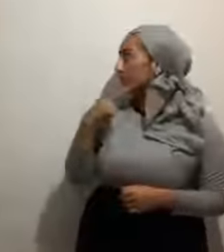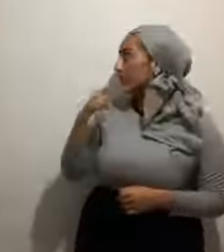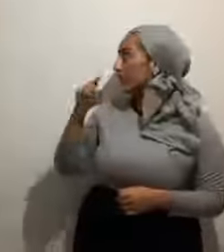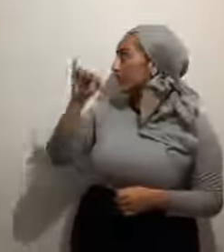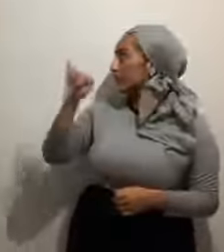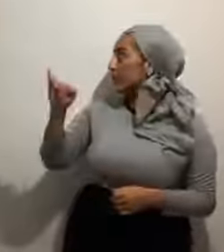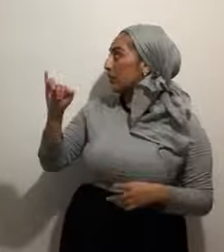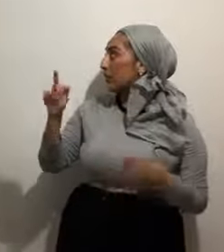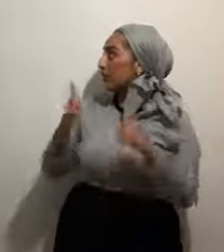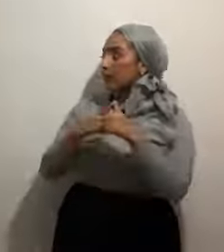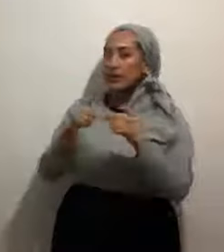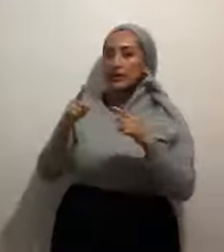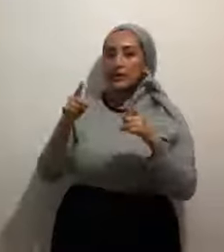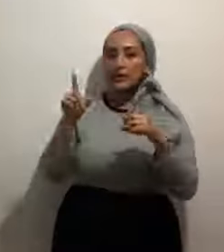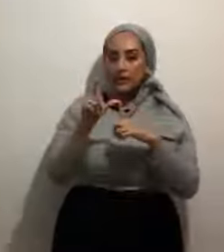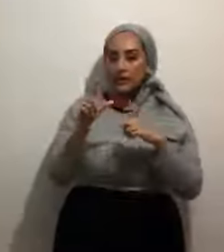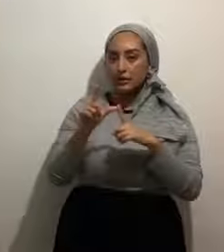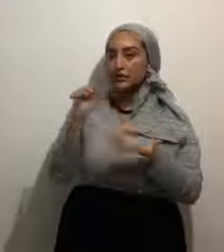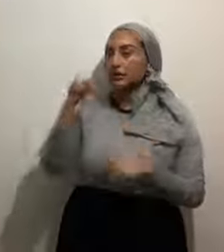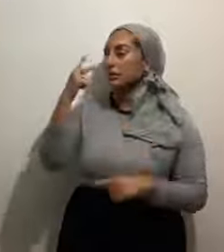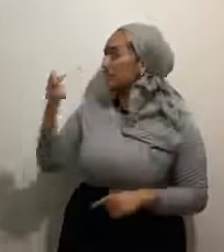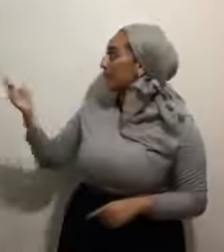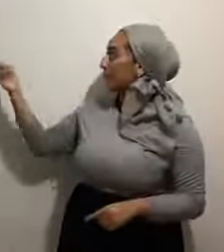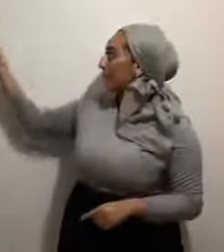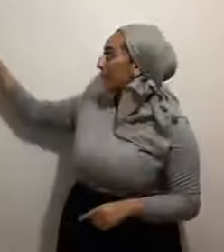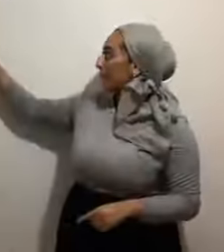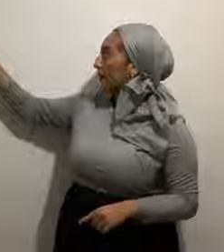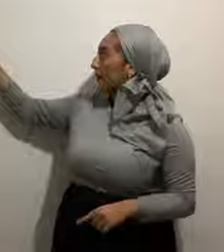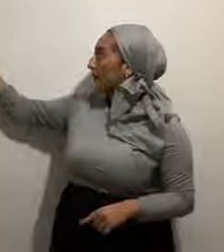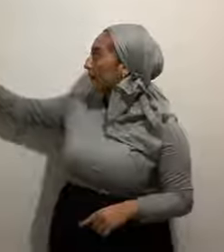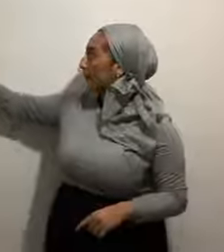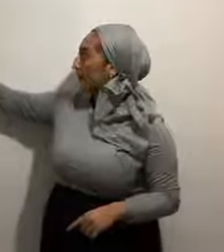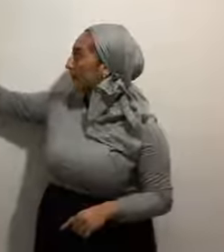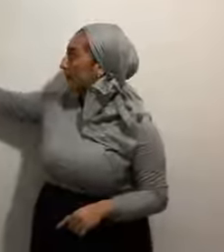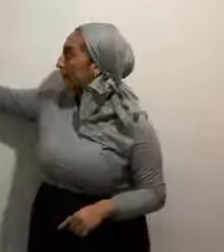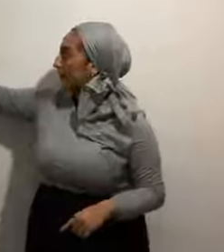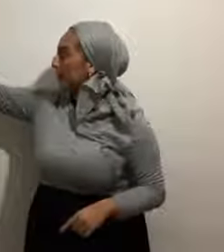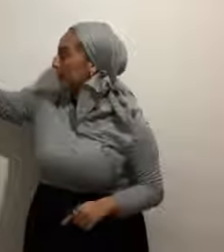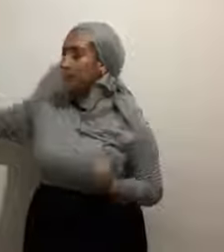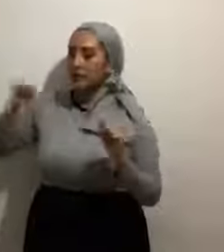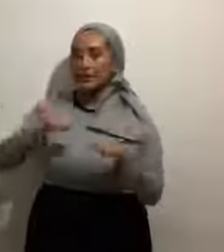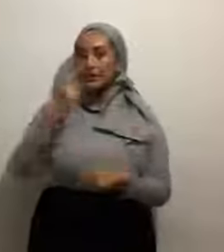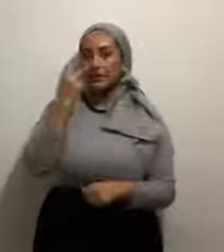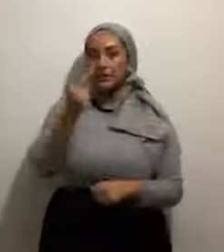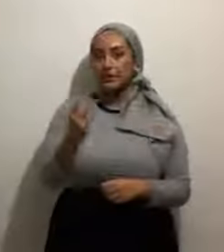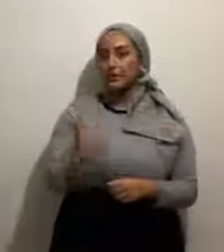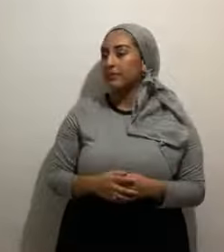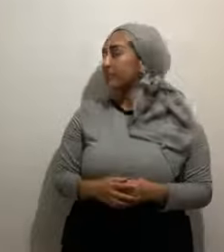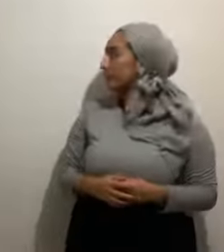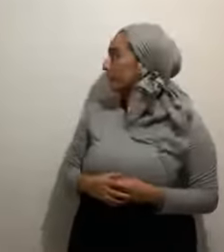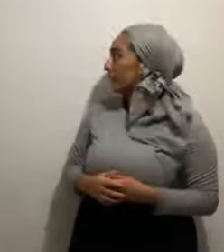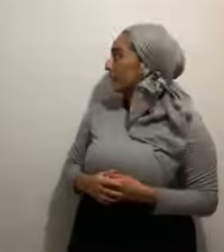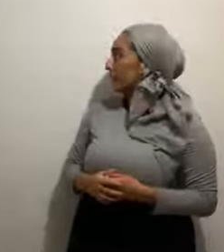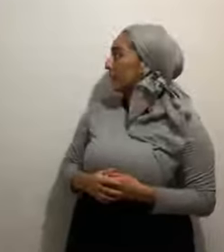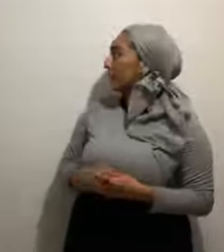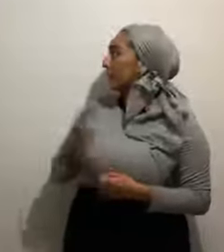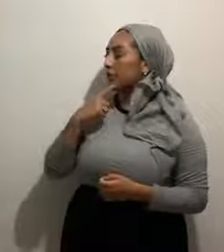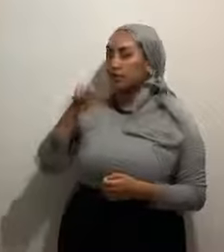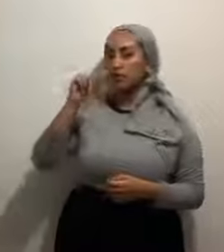letra con rojo, Yod, Hei, Bab, Hei. Ahí le va a señalar Yod, luego Hei, ahí